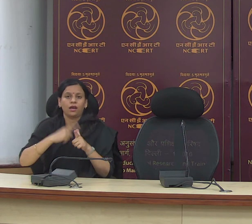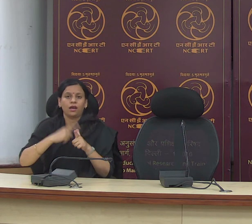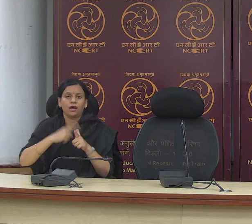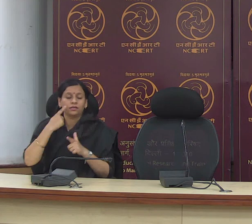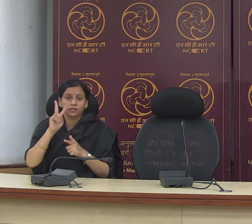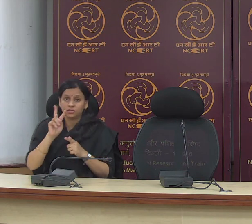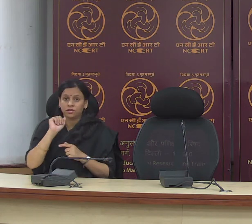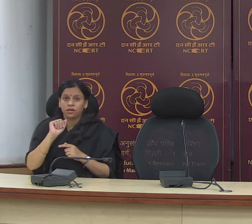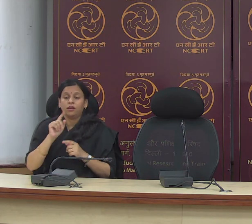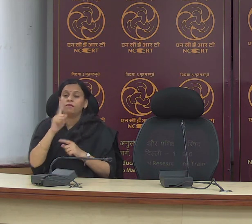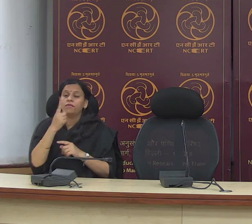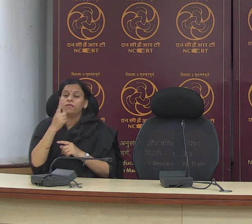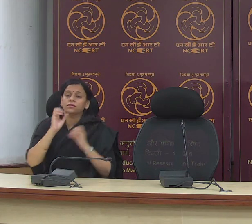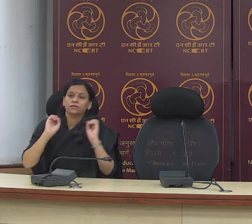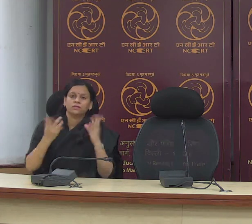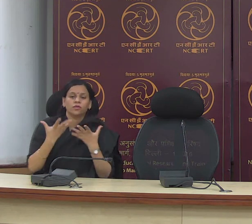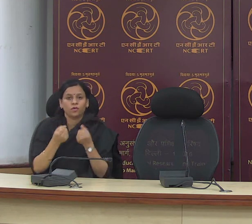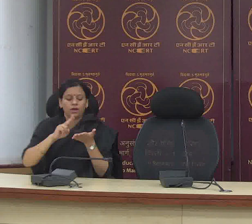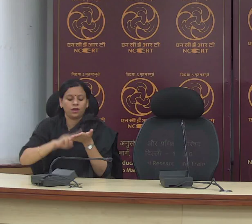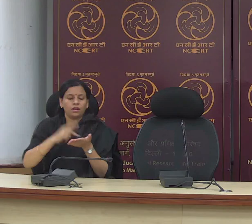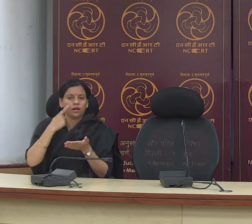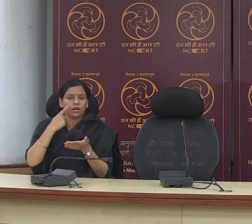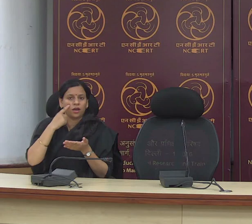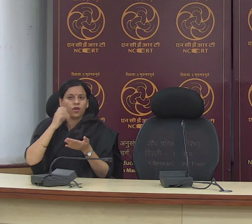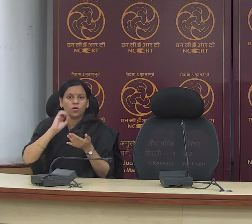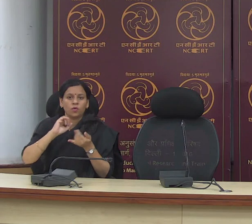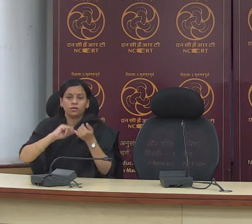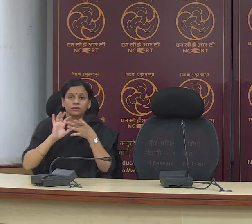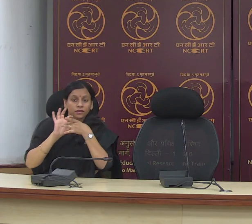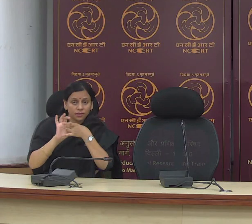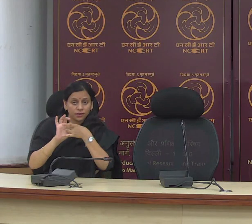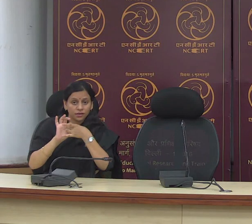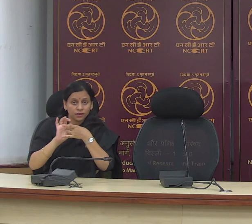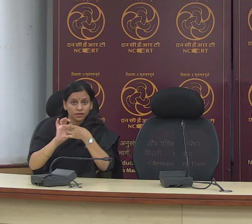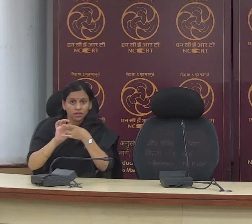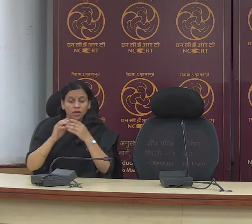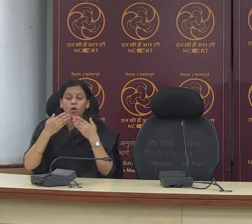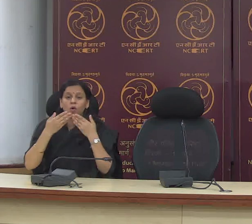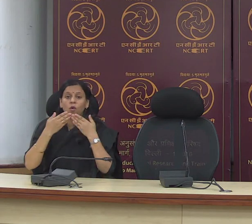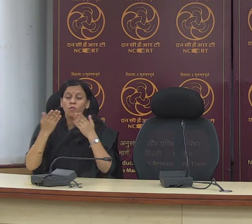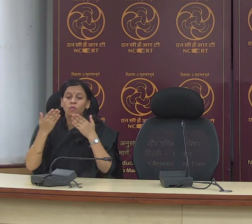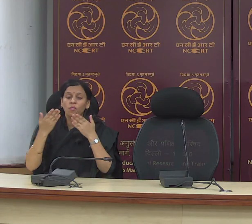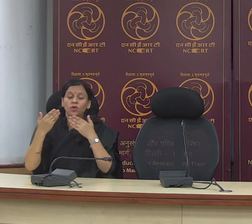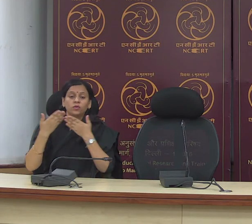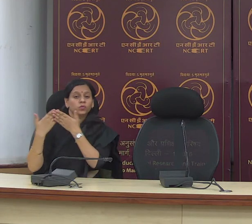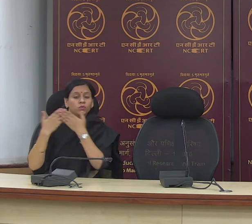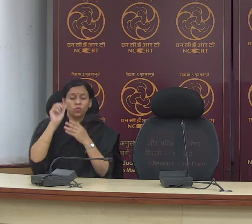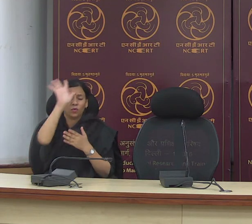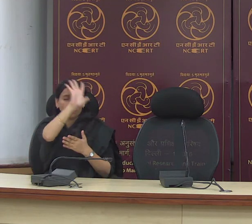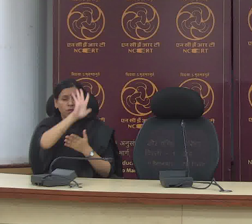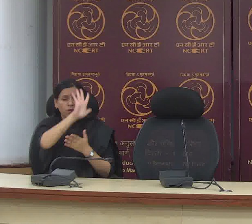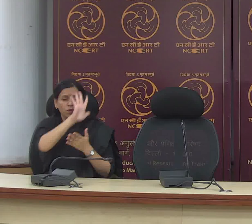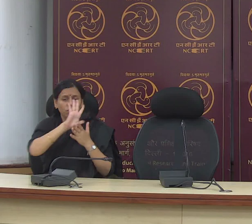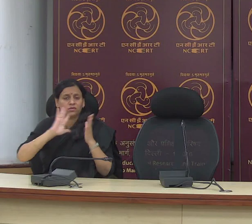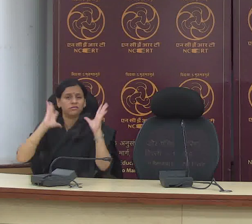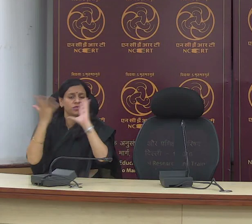पहले आपसे मैं शुरू करना चाहूँगा। आप NIOS से जुड़े हुए हैं, एक ऐसी ओपन स्कूलिंग की व्यवस्था जो विश्व में सबसे बड़ी है